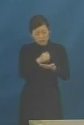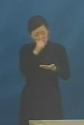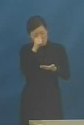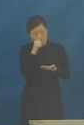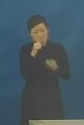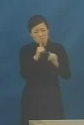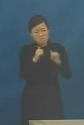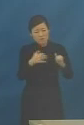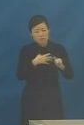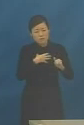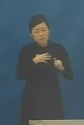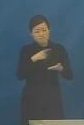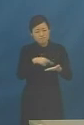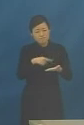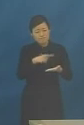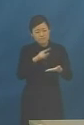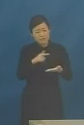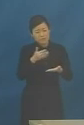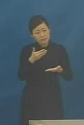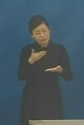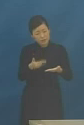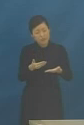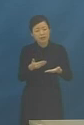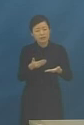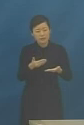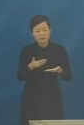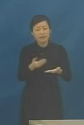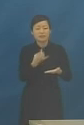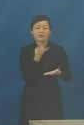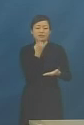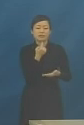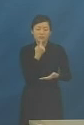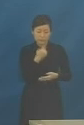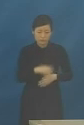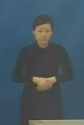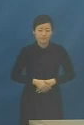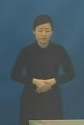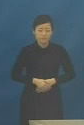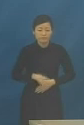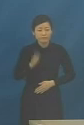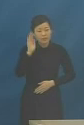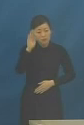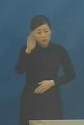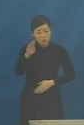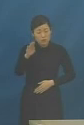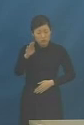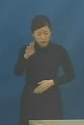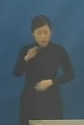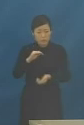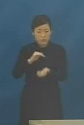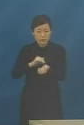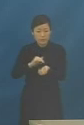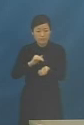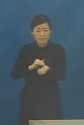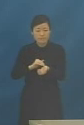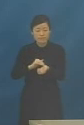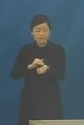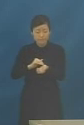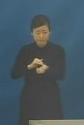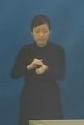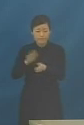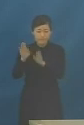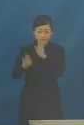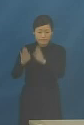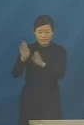かと期待を致しております今後はの医療の新報などもにらみながらですね a バージョンアップを図っていければと